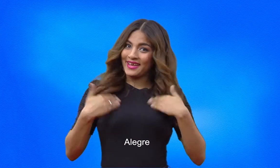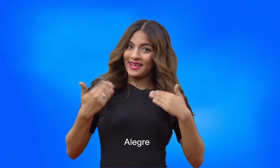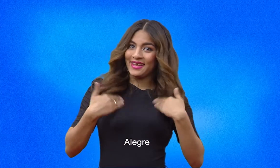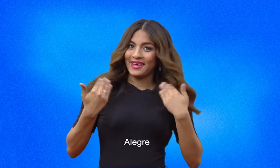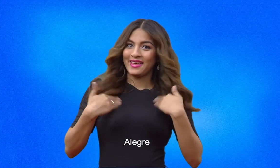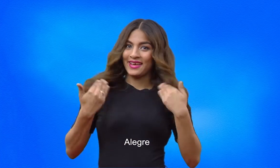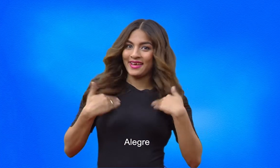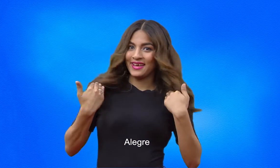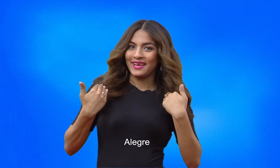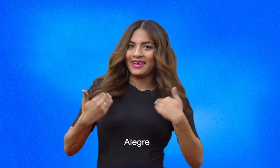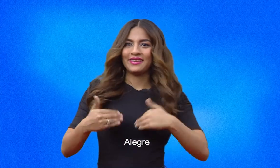Alegre.